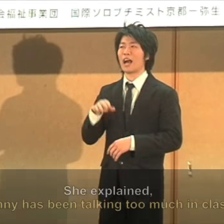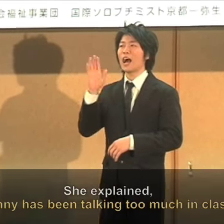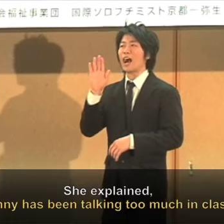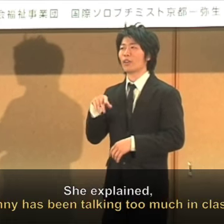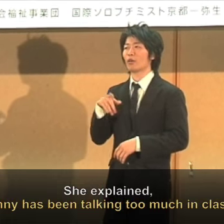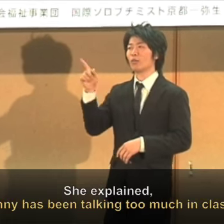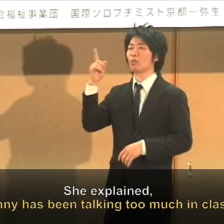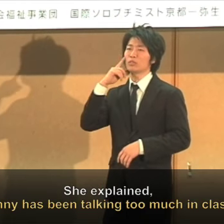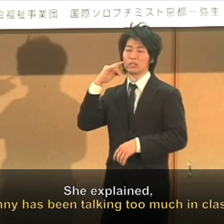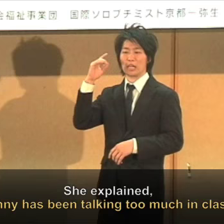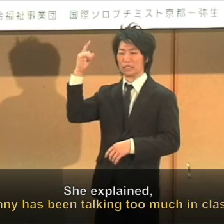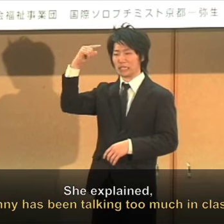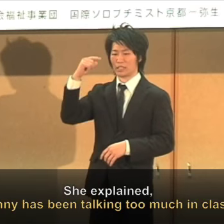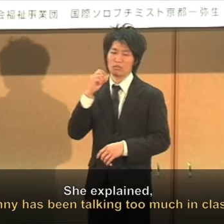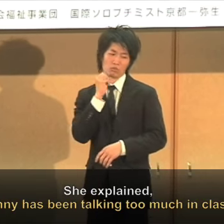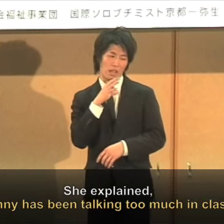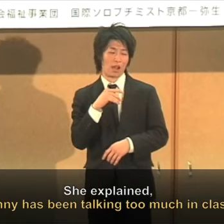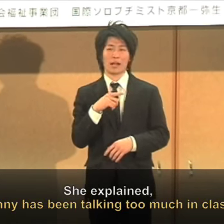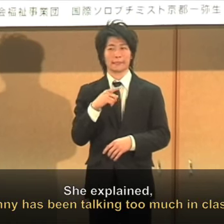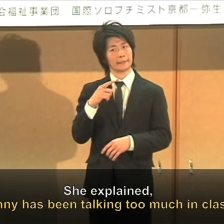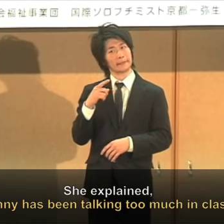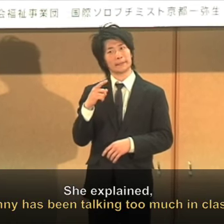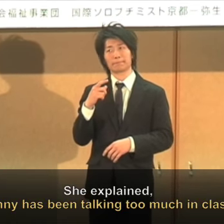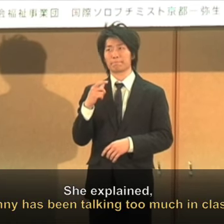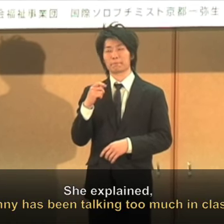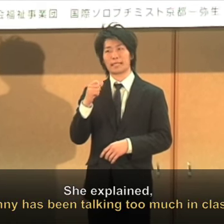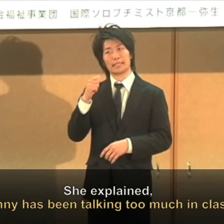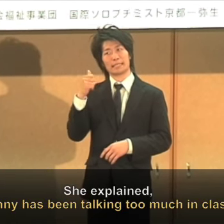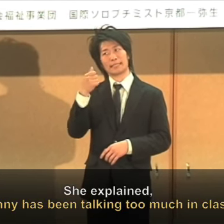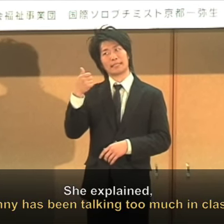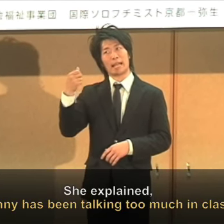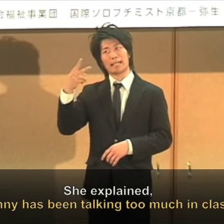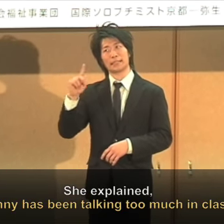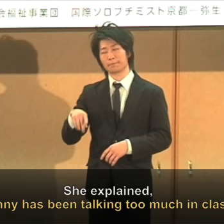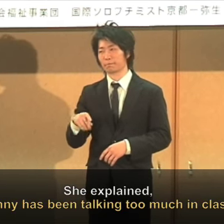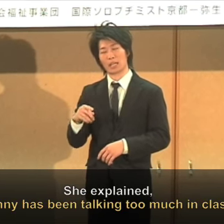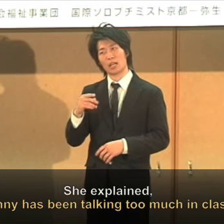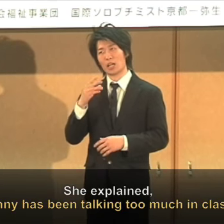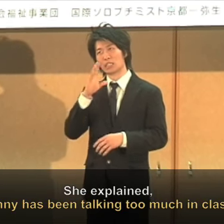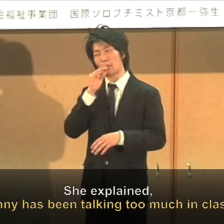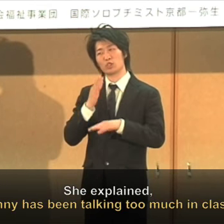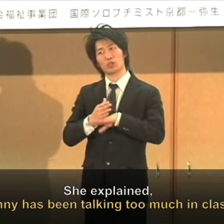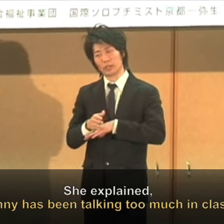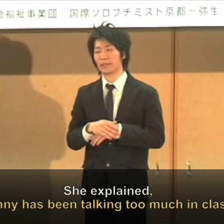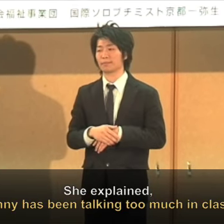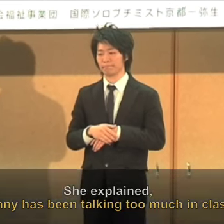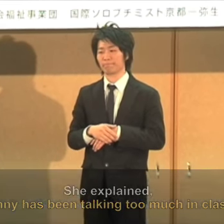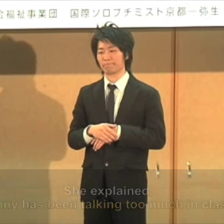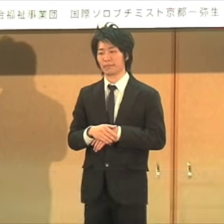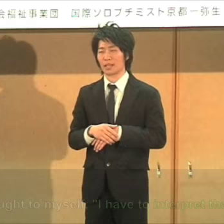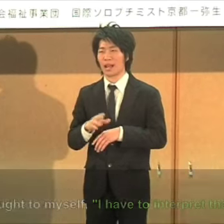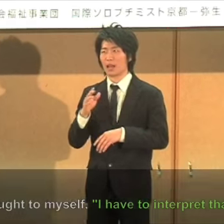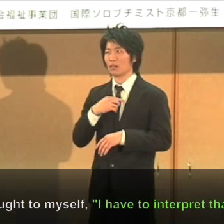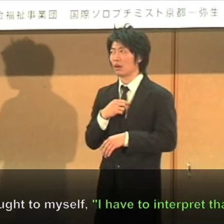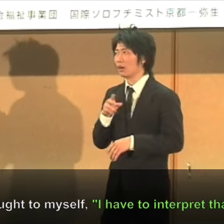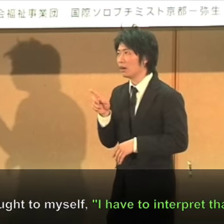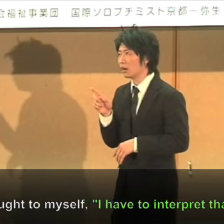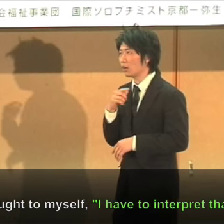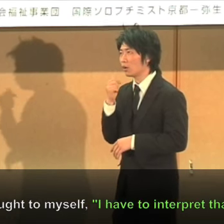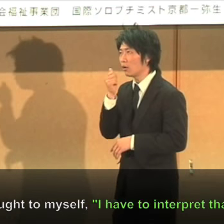ので通訳を私に頼まれました。で先生の言う通りに通訳すると、ダニーは喋りすぎだとか、通訳